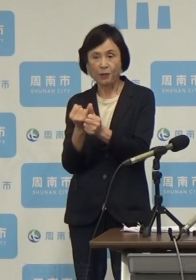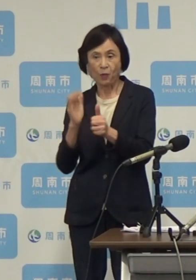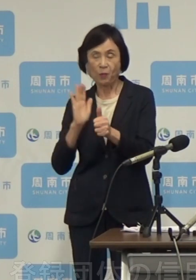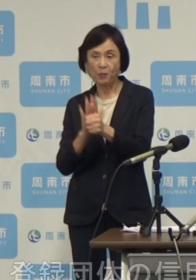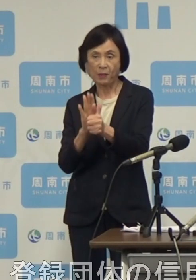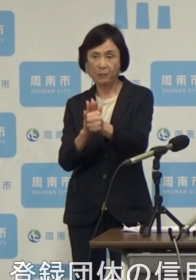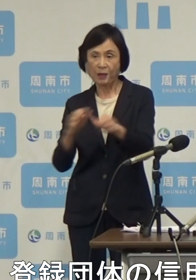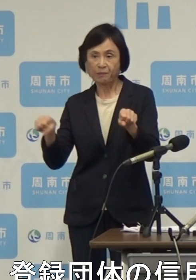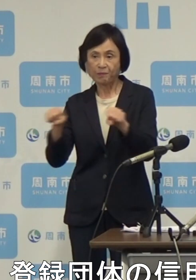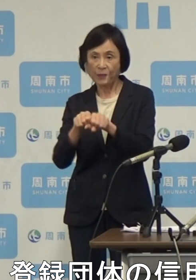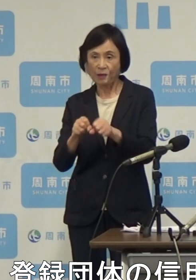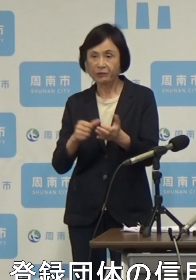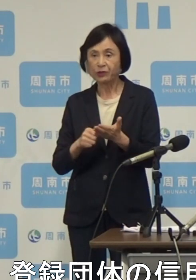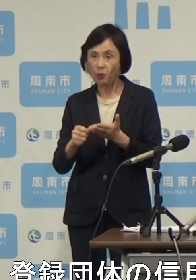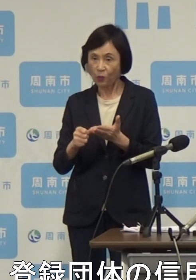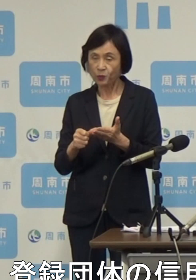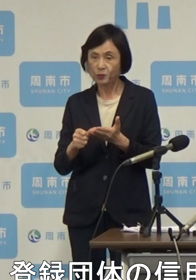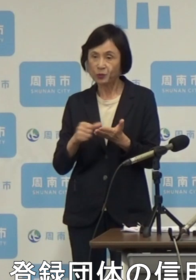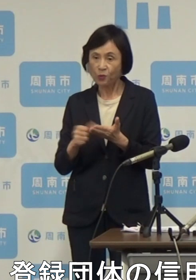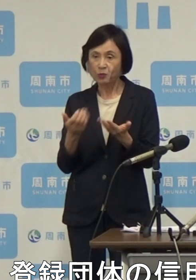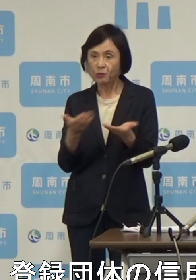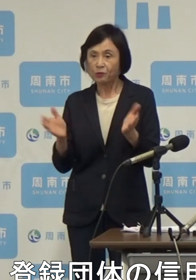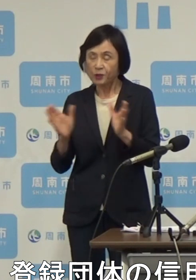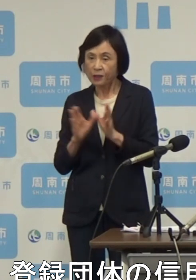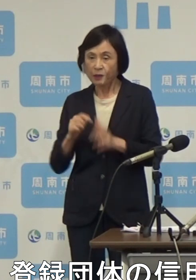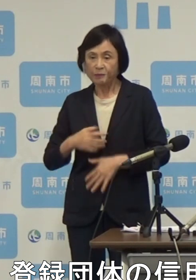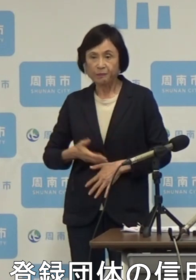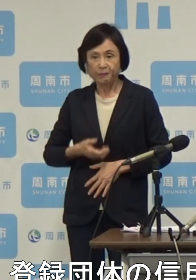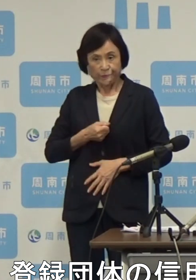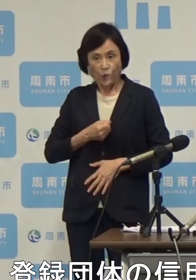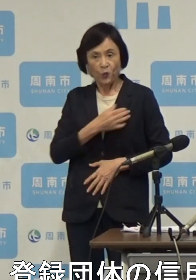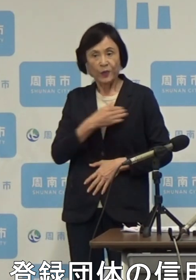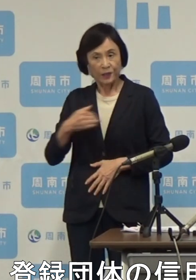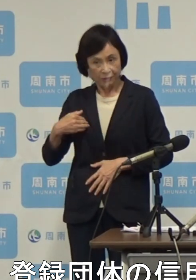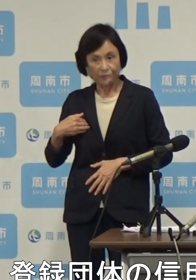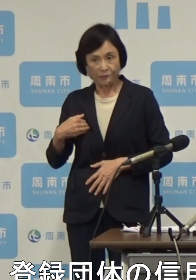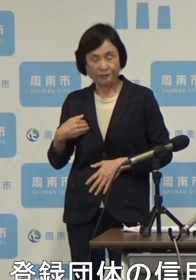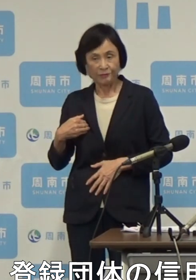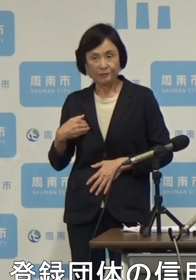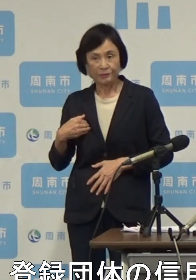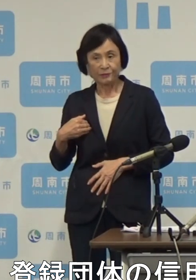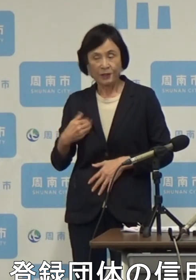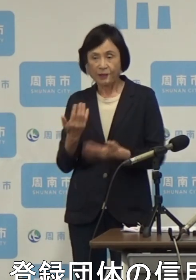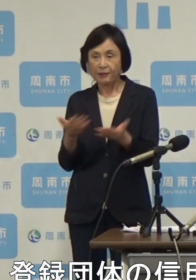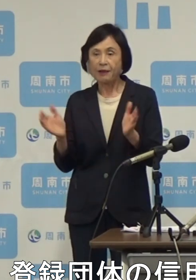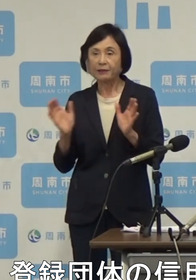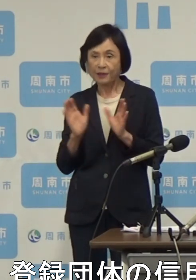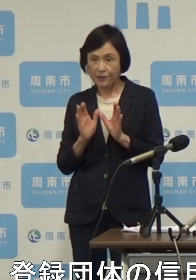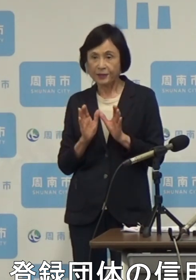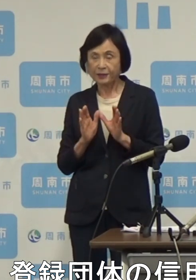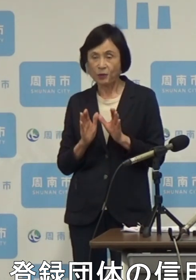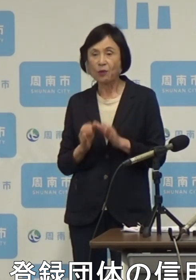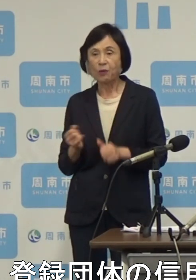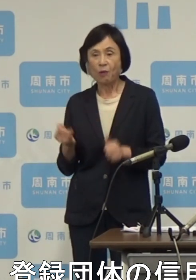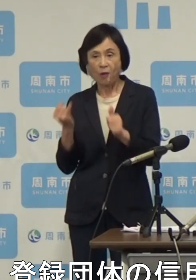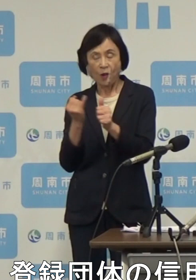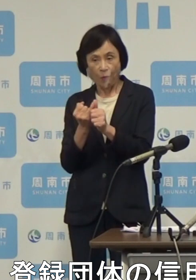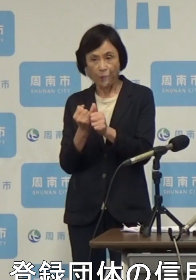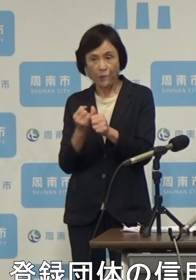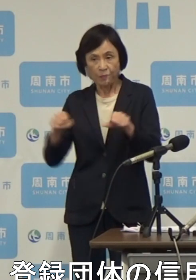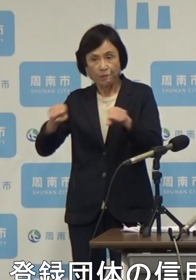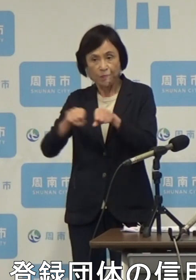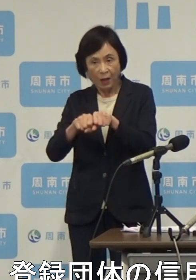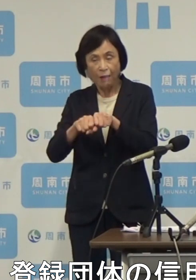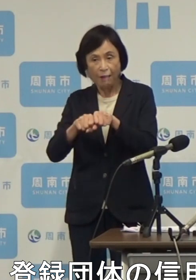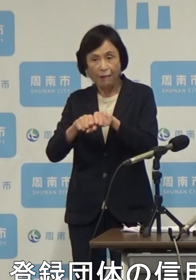し、登録団体の信用性を高めることで、団体の 婚活イベント等